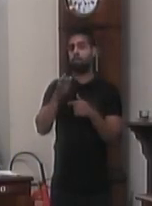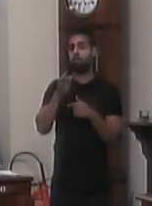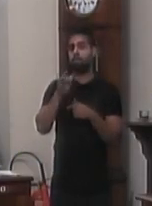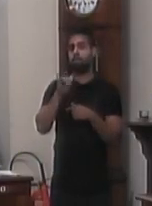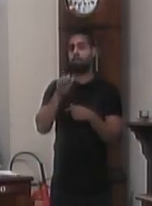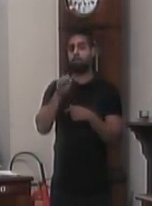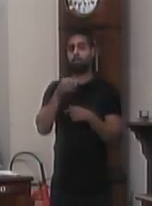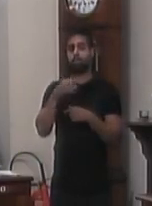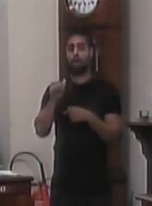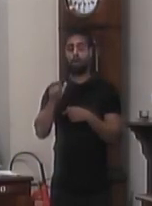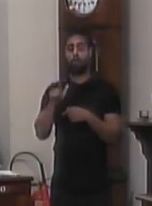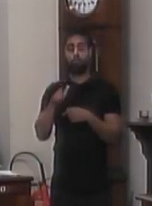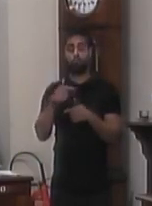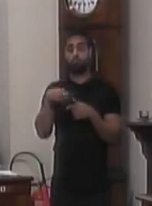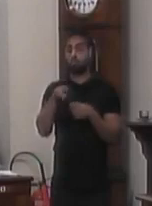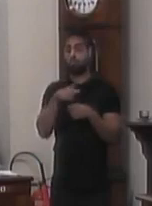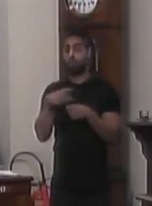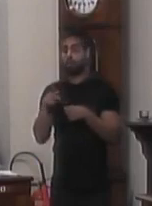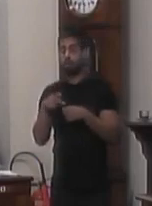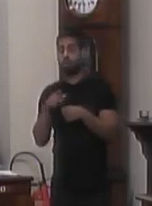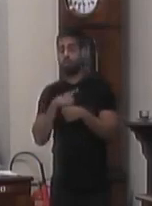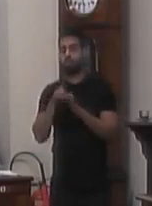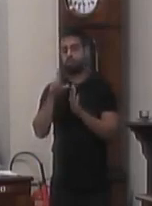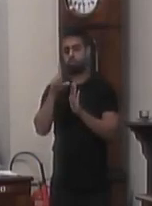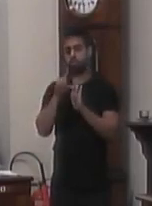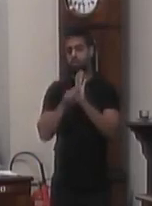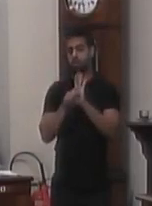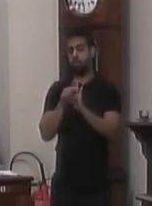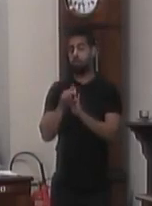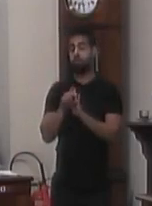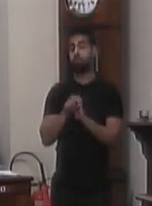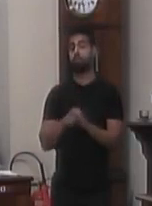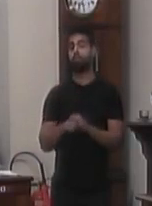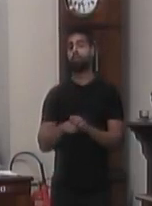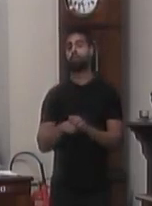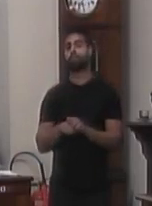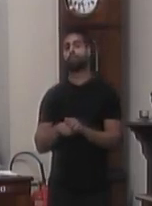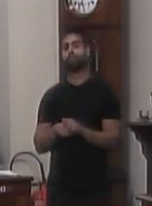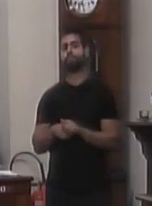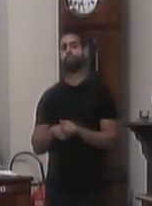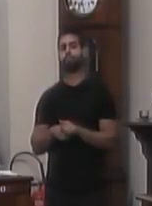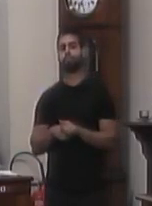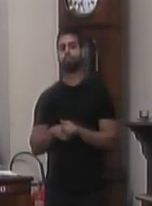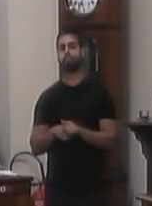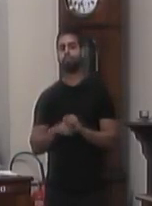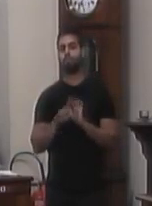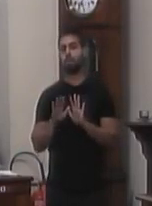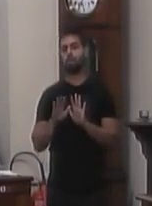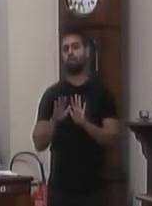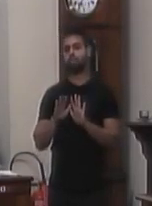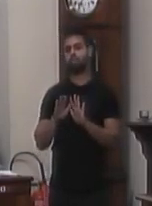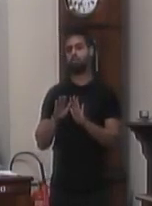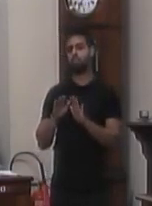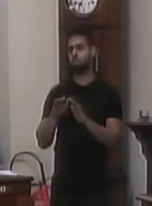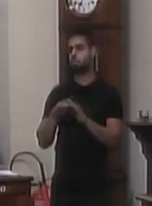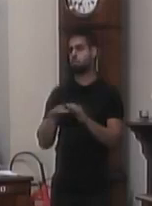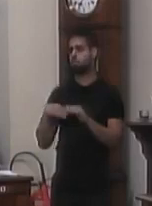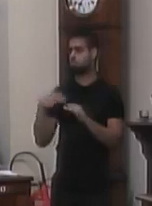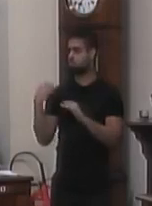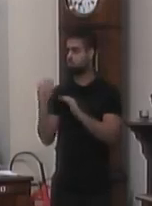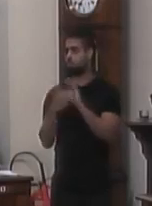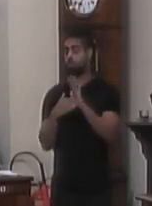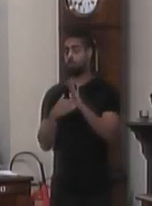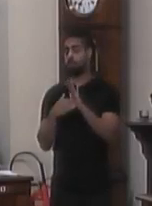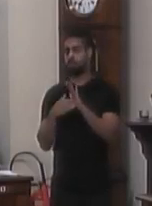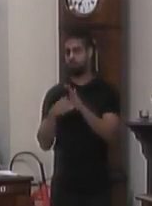mesmo, dessas quedas que a gente vem sofrendo. Mas eu acho que, no geral, eu acho que o saldo é